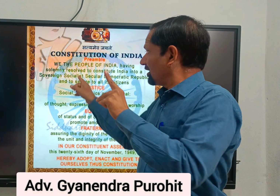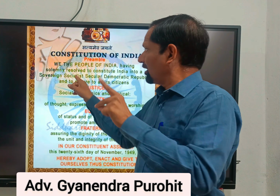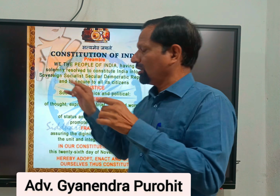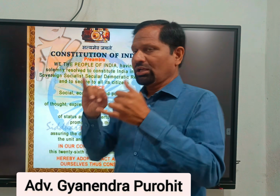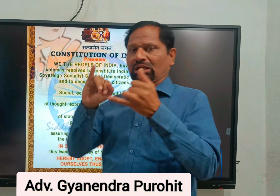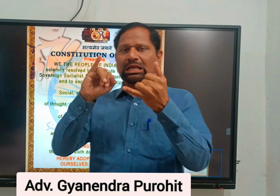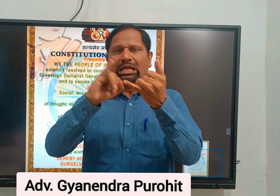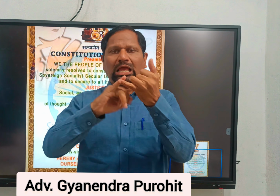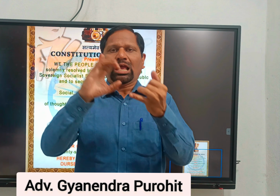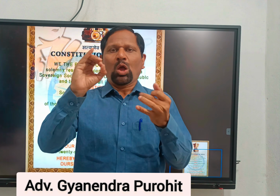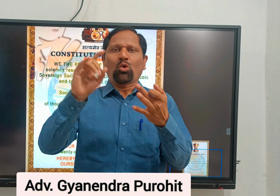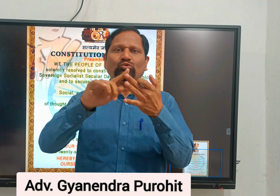को चुनते हैं।